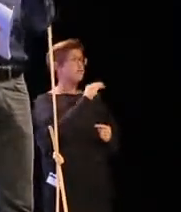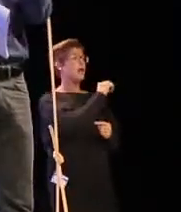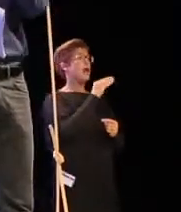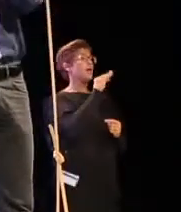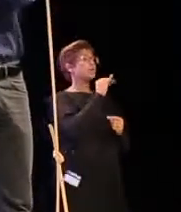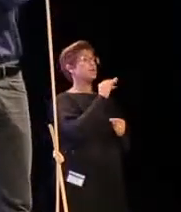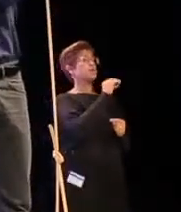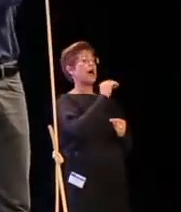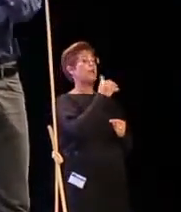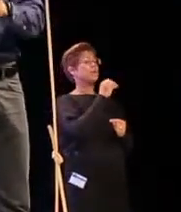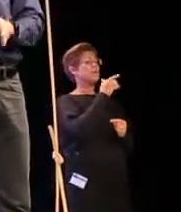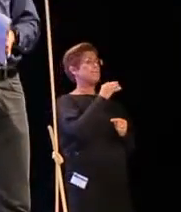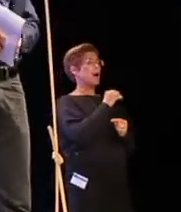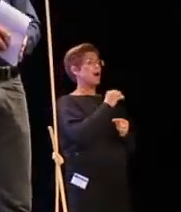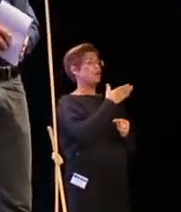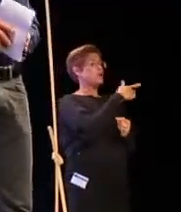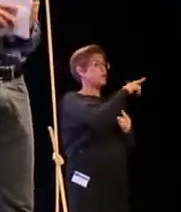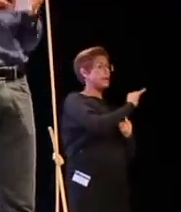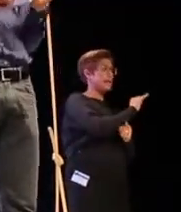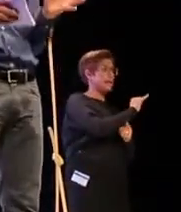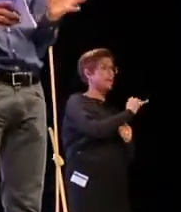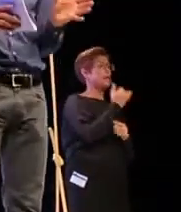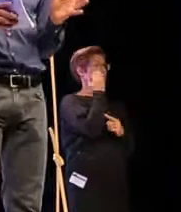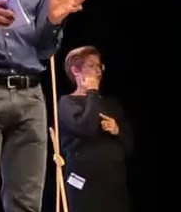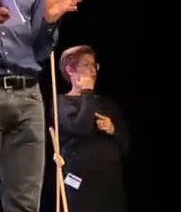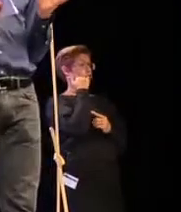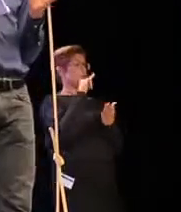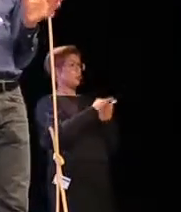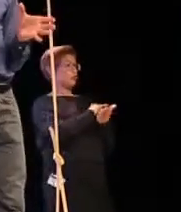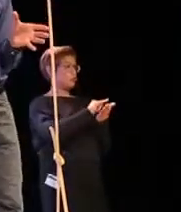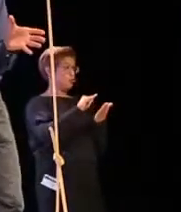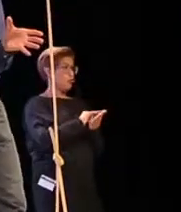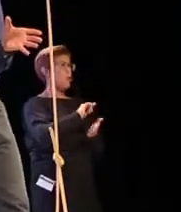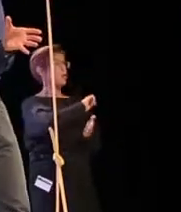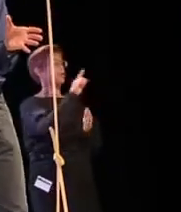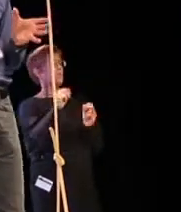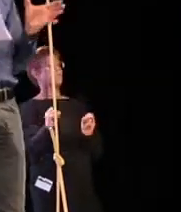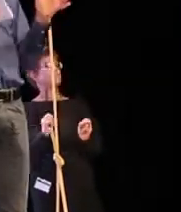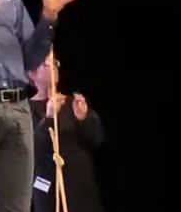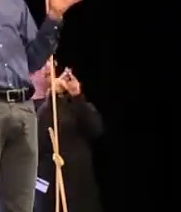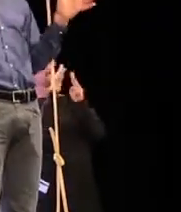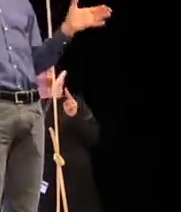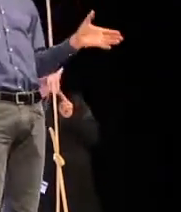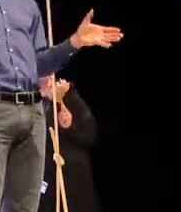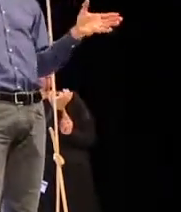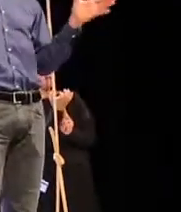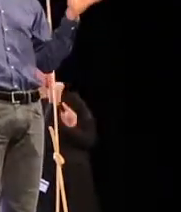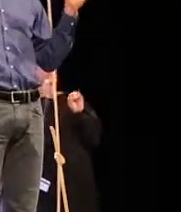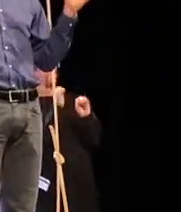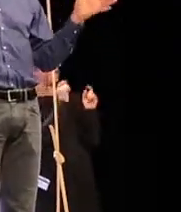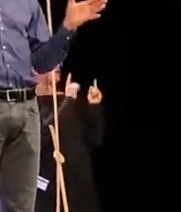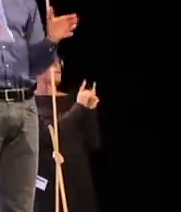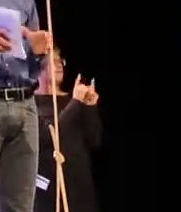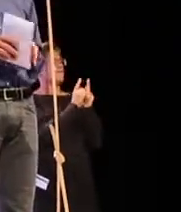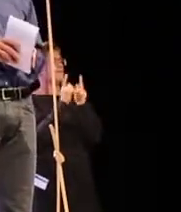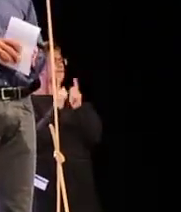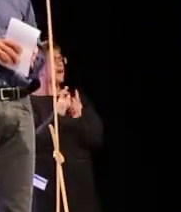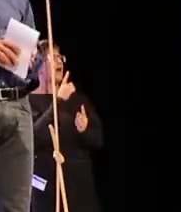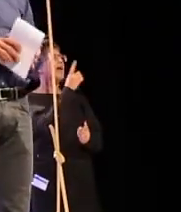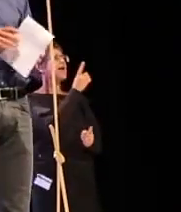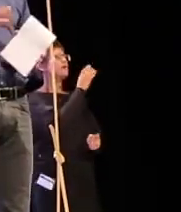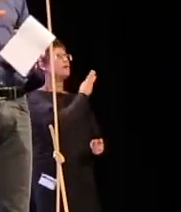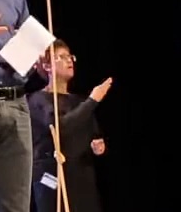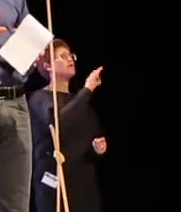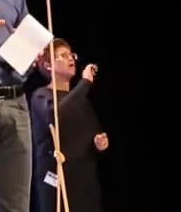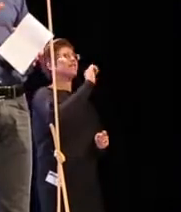veckan i New York och så i Paris i december. Och ni anar inte hur viktigt det var att 193 stats- och